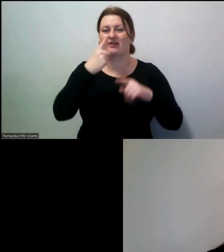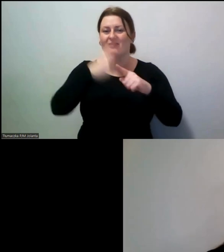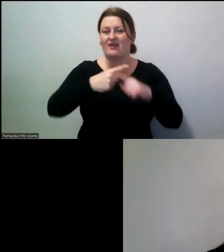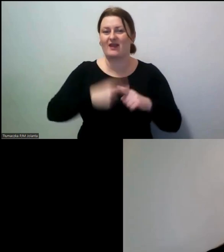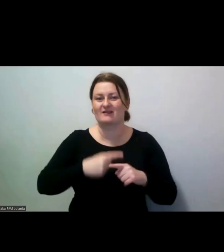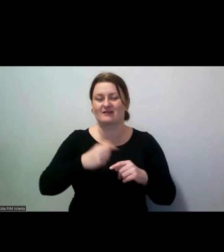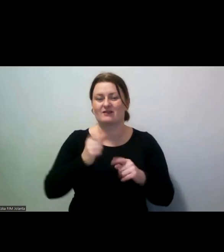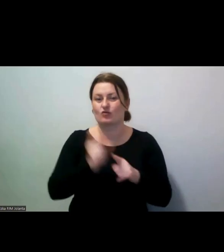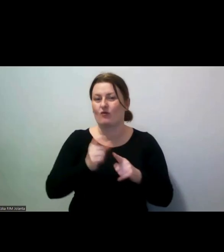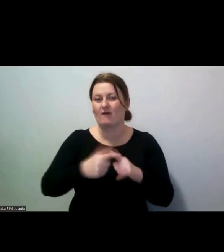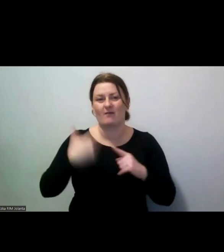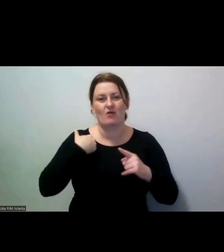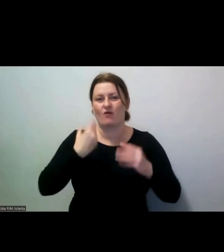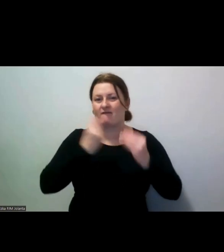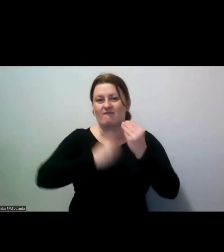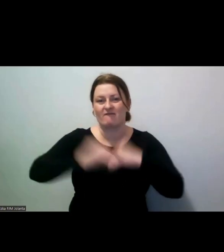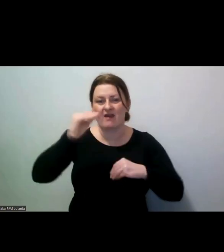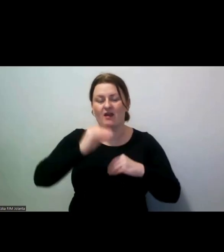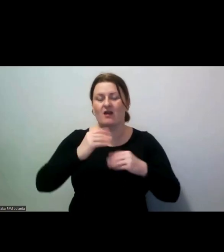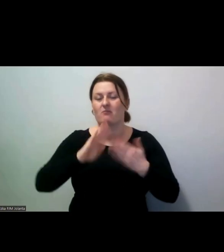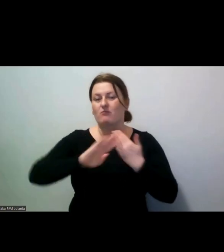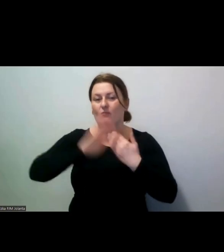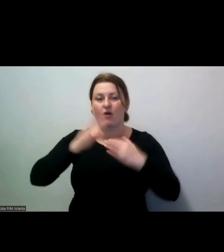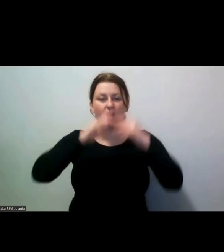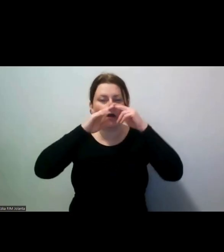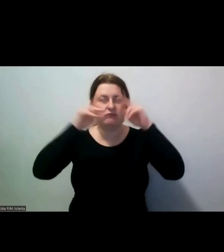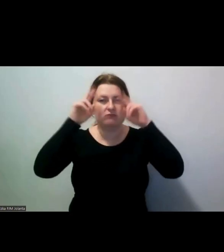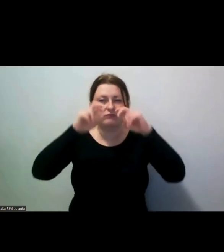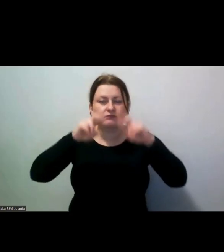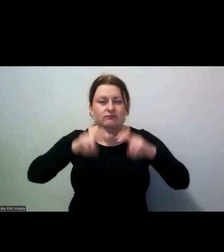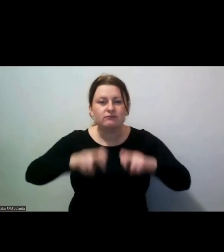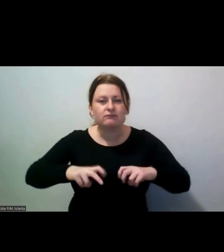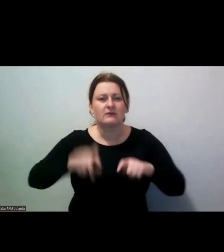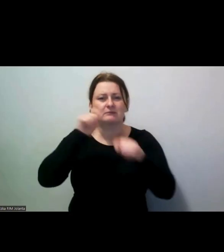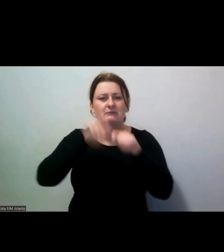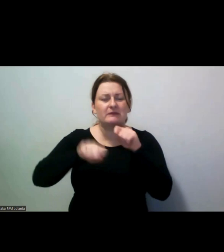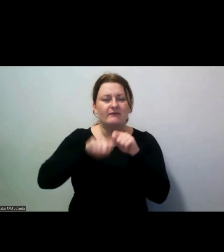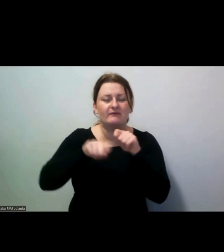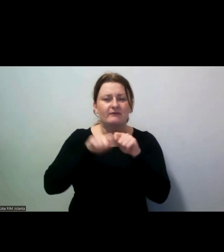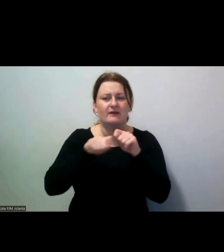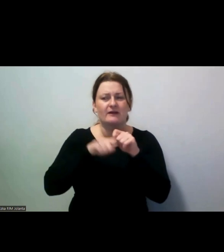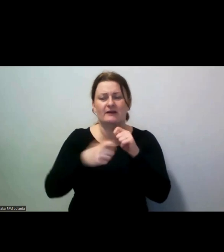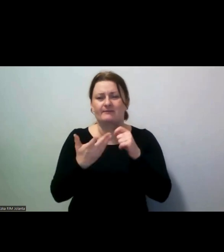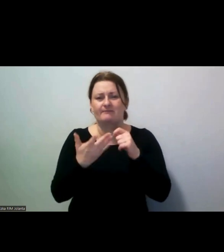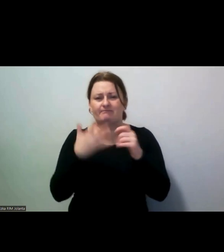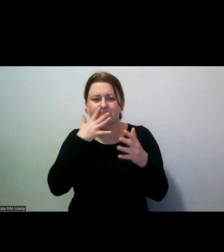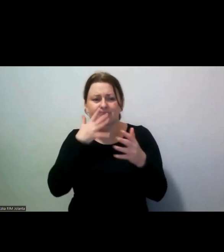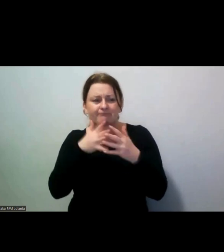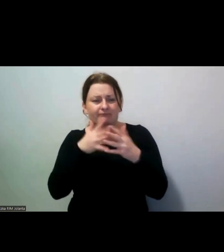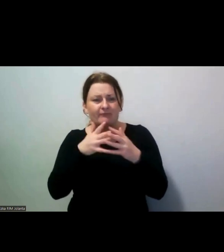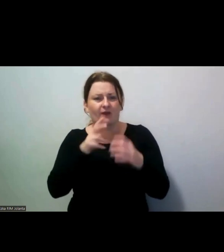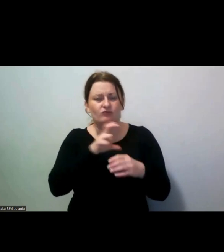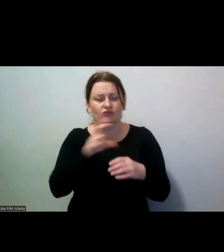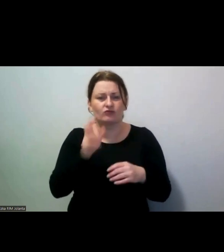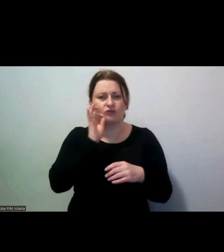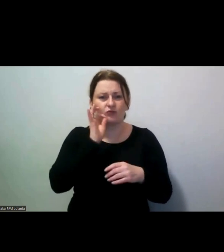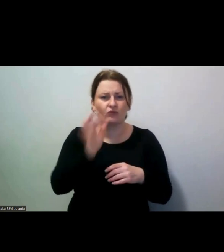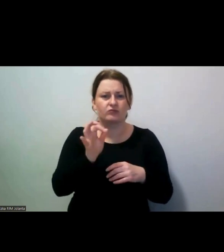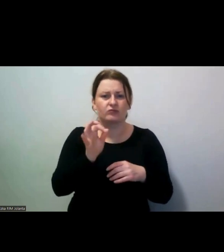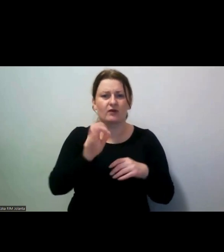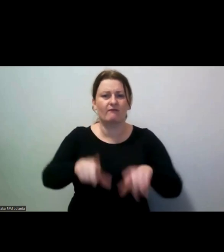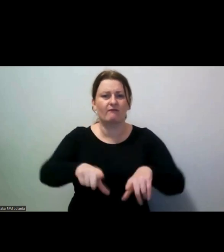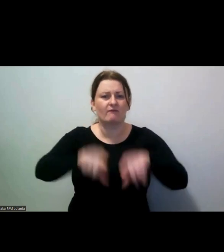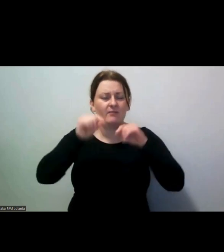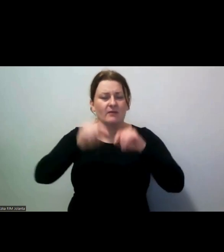szerszy. Po tych właśnie analizach, badaniach sprawdzających to, czy słusznie